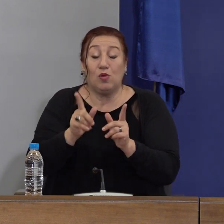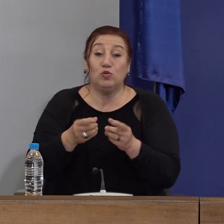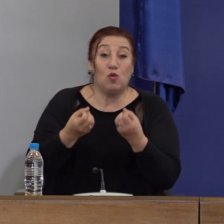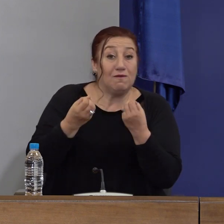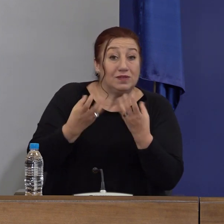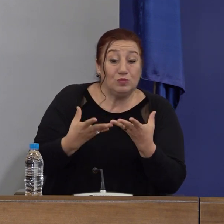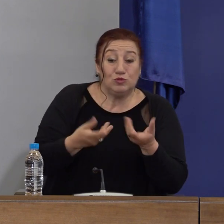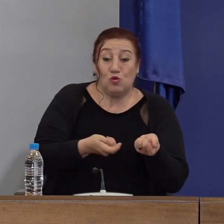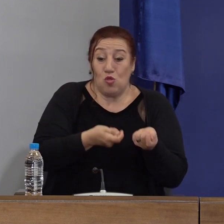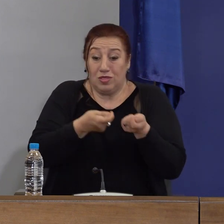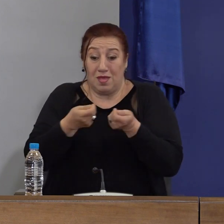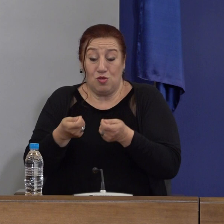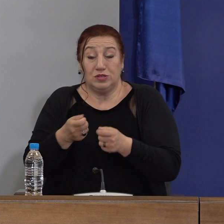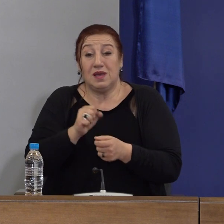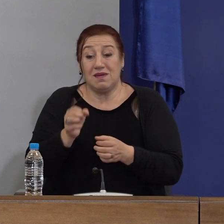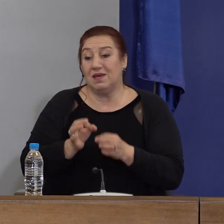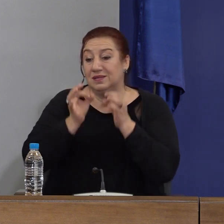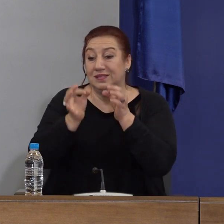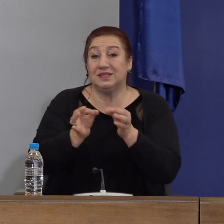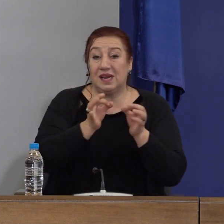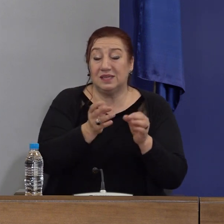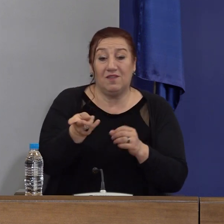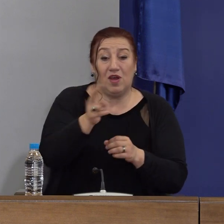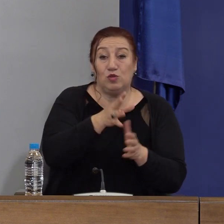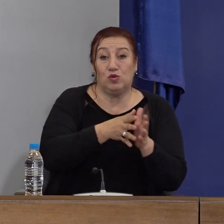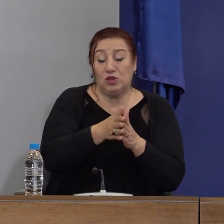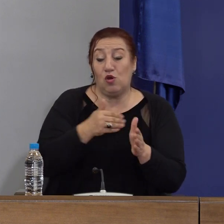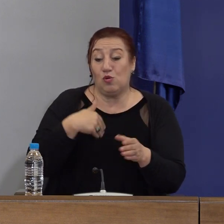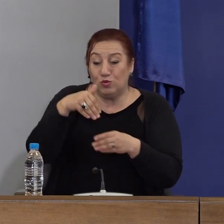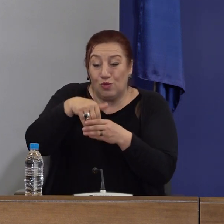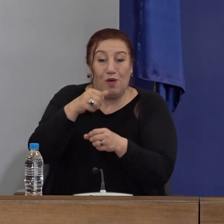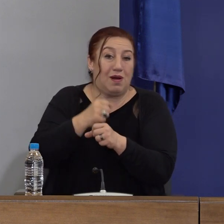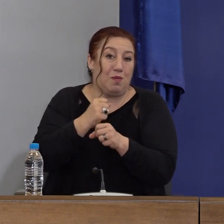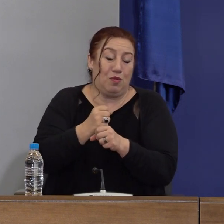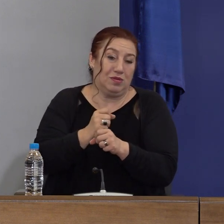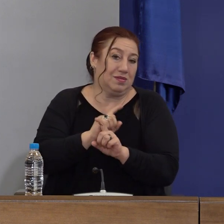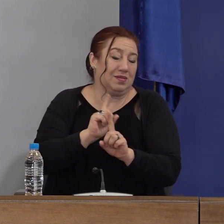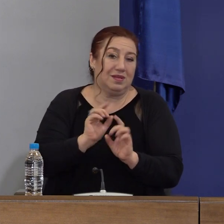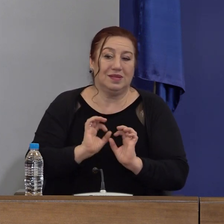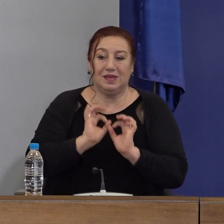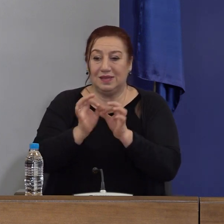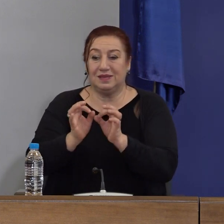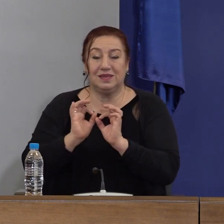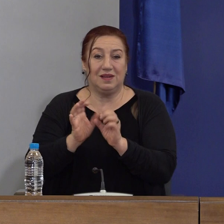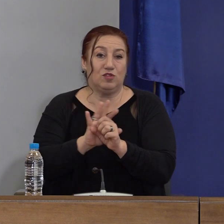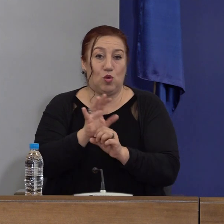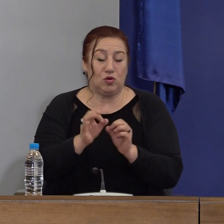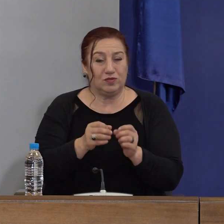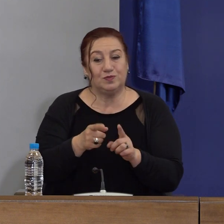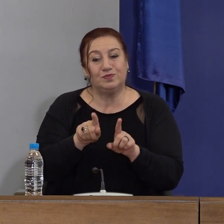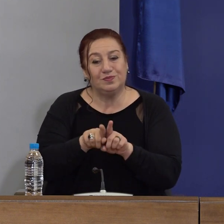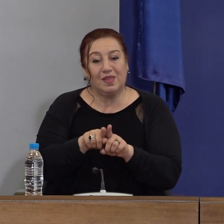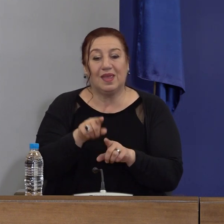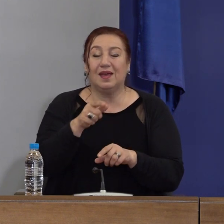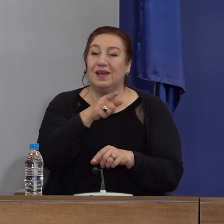носители и заразители на останалата част от хората, които работят там. За Сърница, вие знаете,